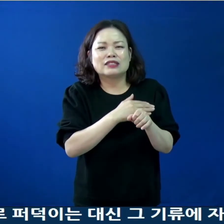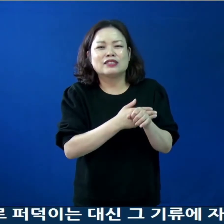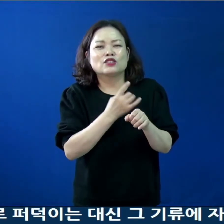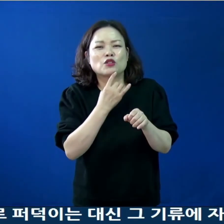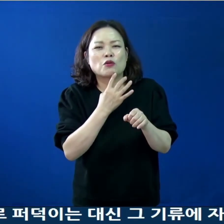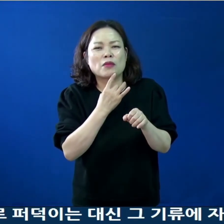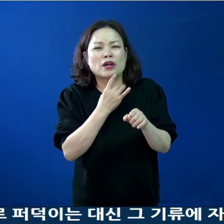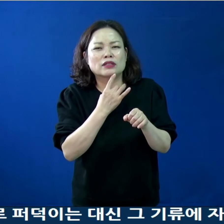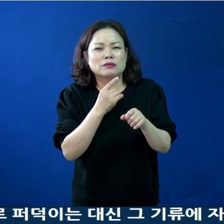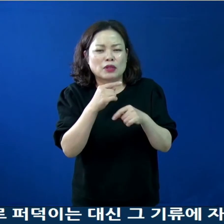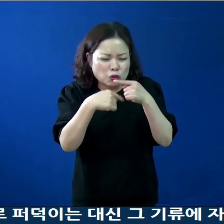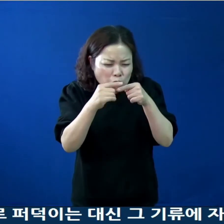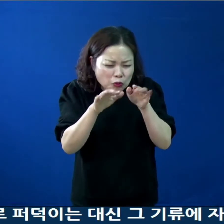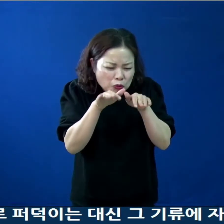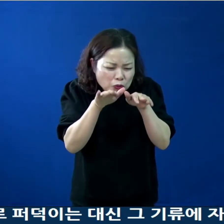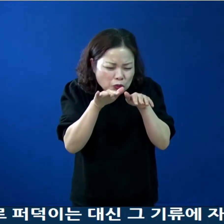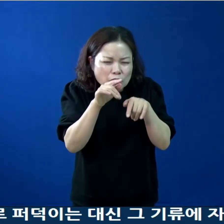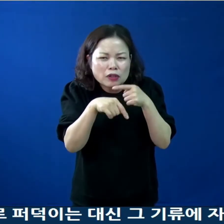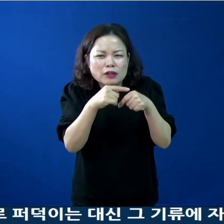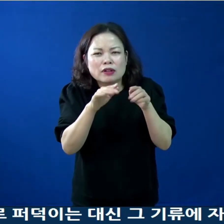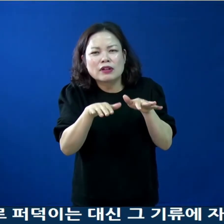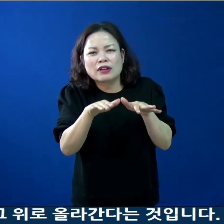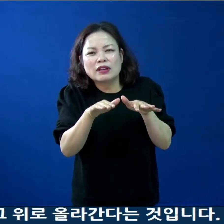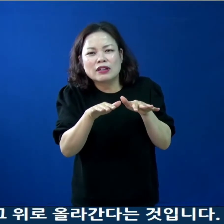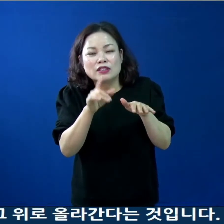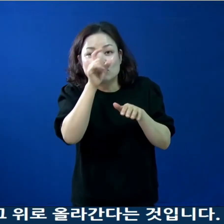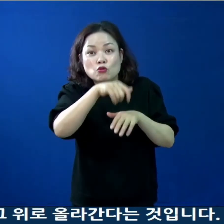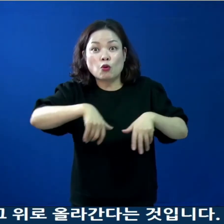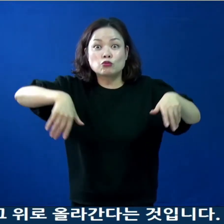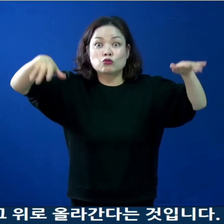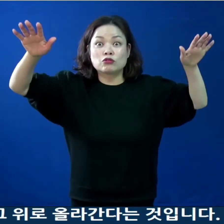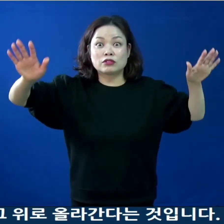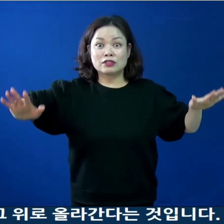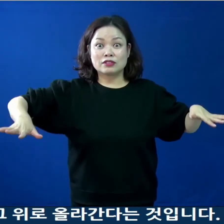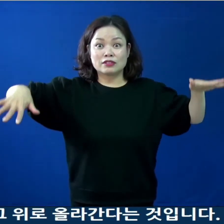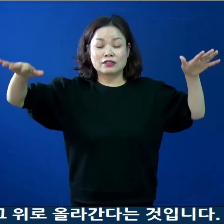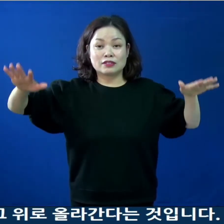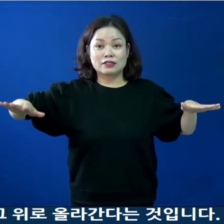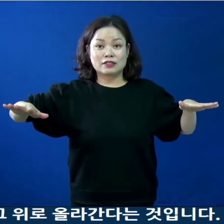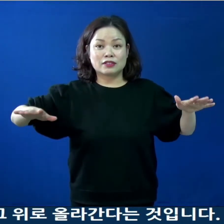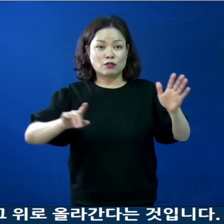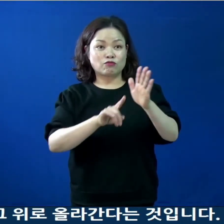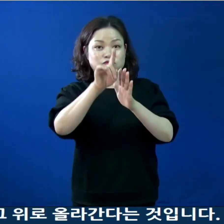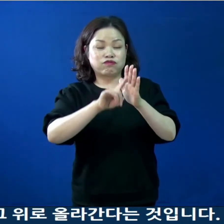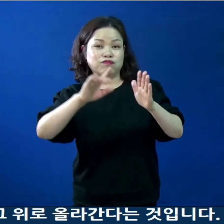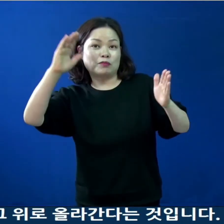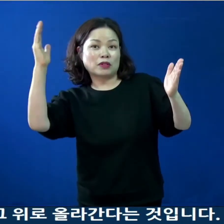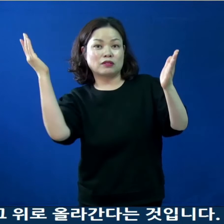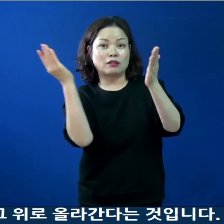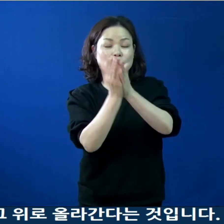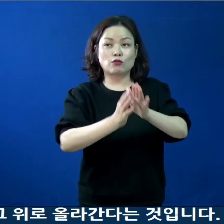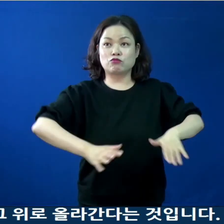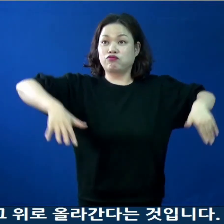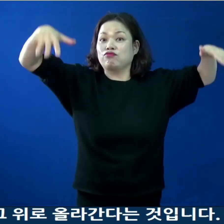빠른 거죠. 그러니까 항상 그 위치인 거예요. 독수리는 그 온난 상승 기류에 휩쓸려 휙 올라가는